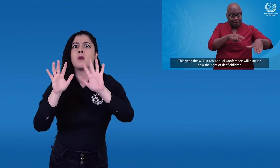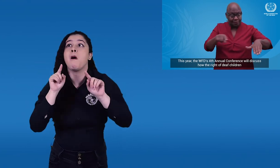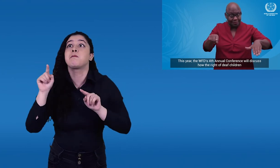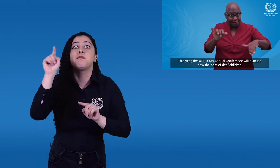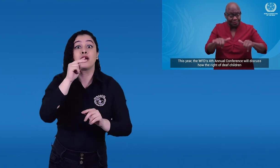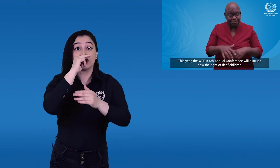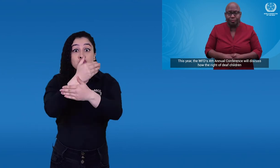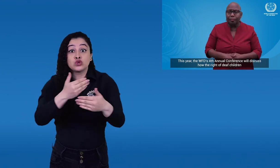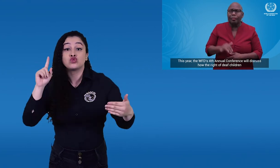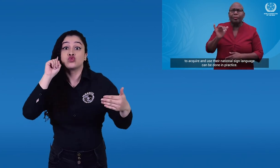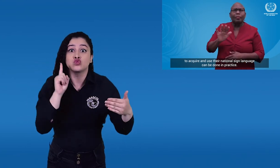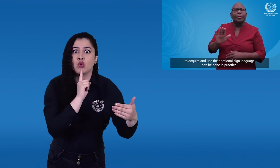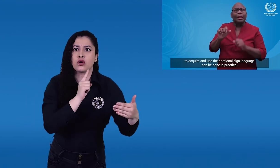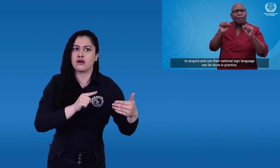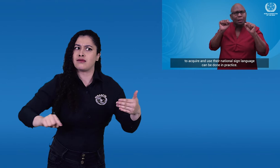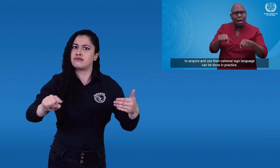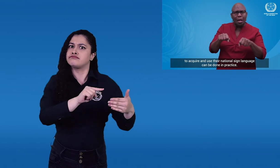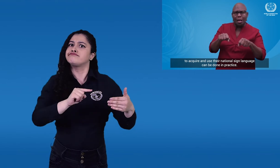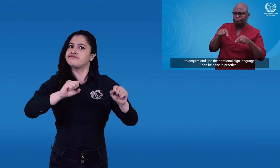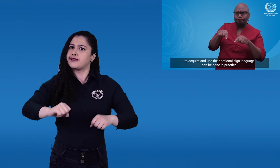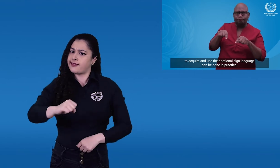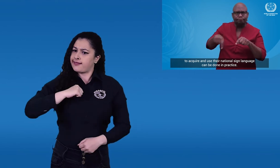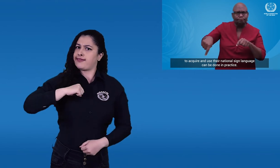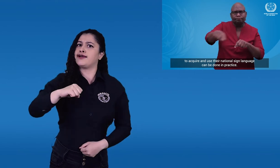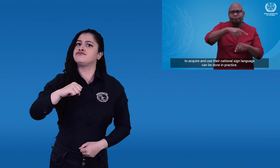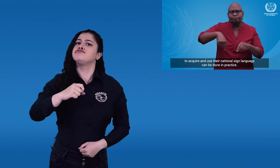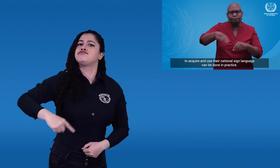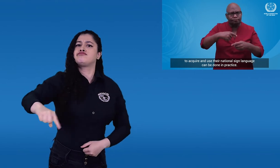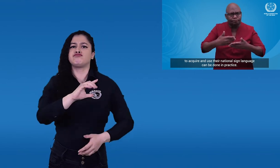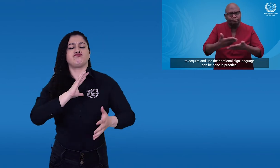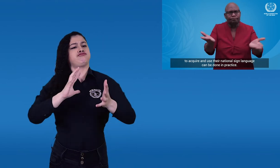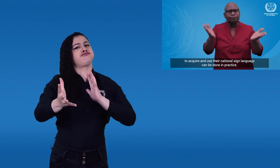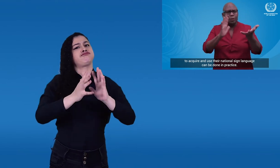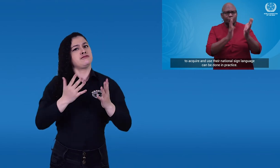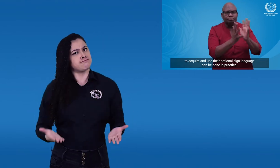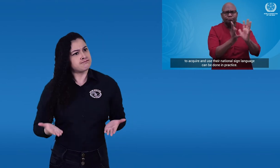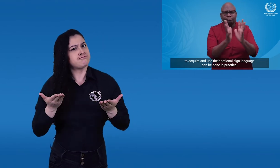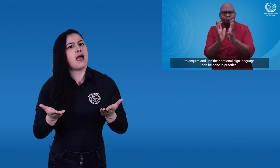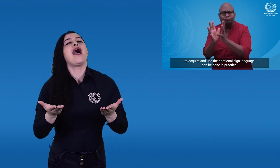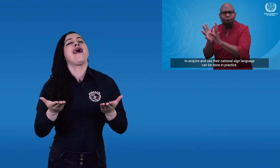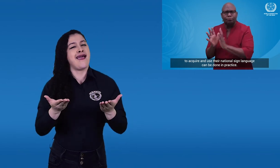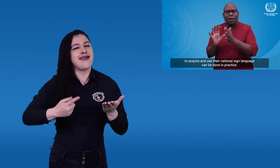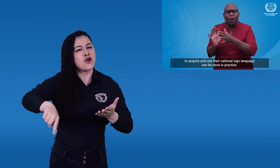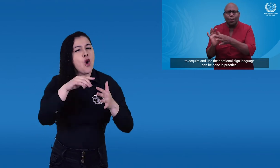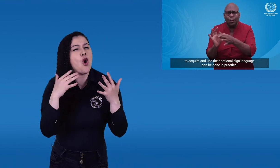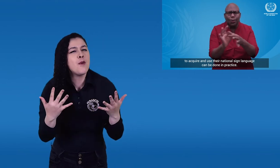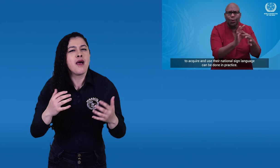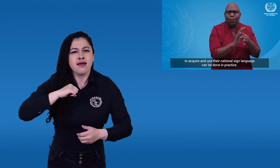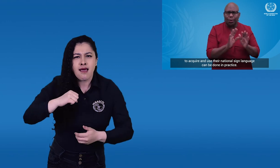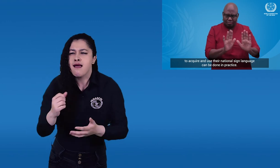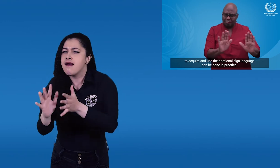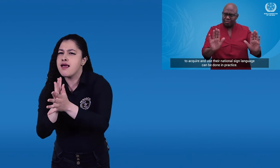los niños sordos a adquirir y utilizar su lengua de